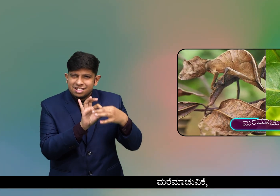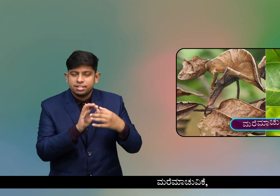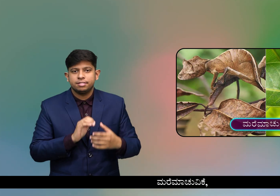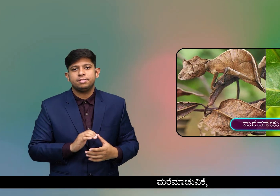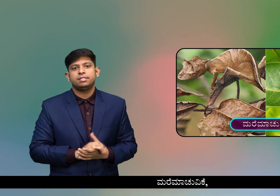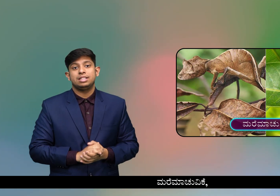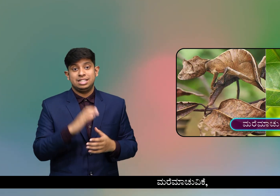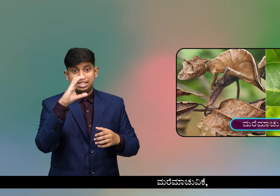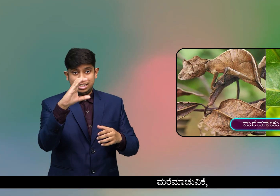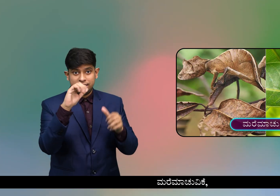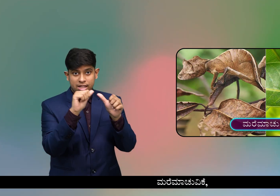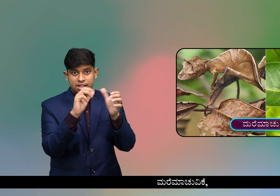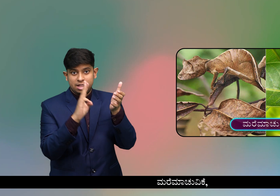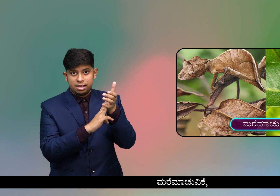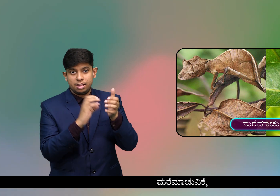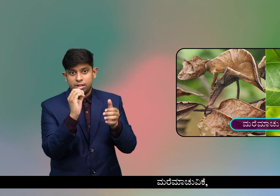ಮರೆಮಾಚುವಿಕೆ,